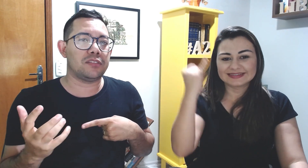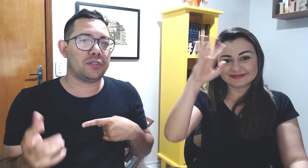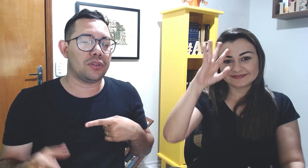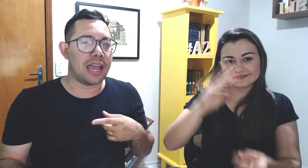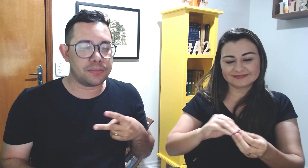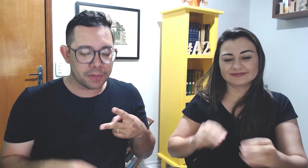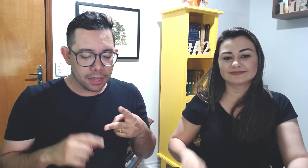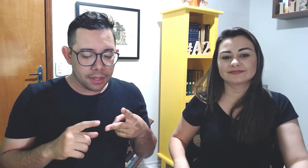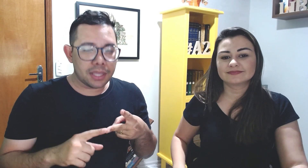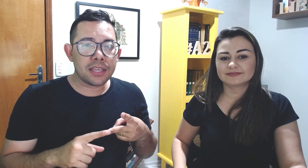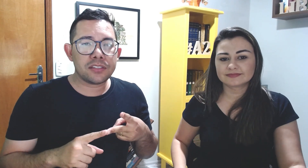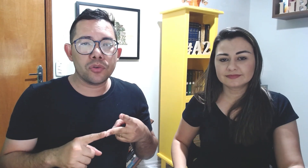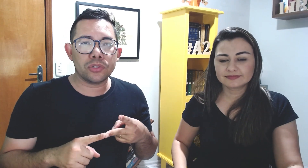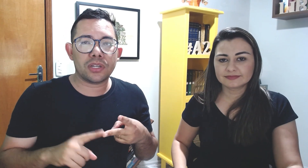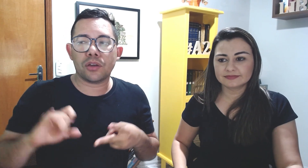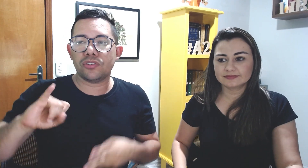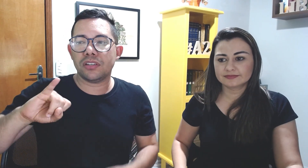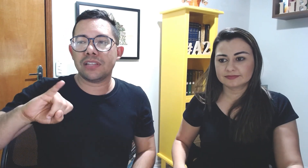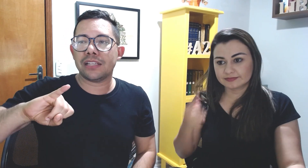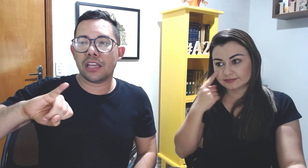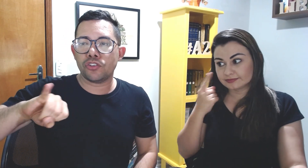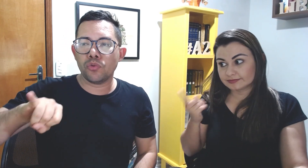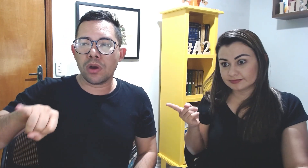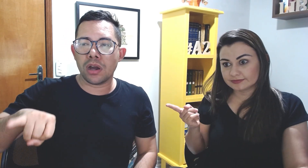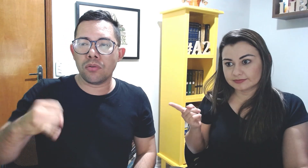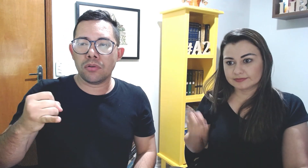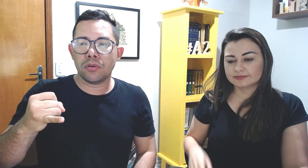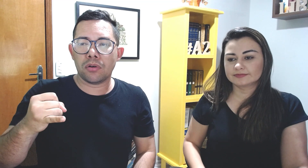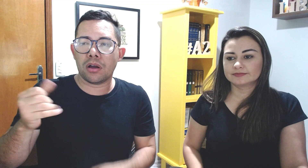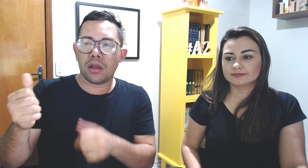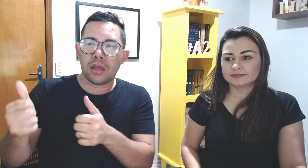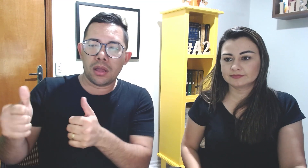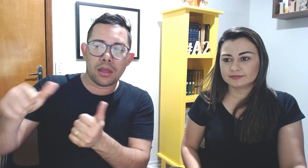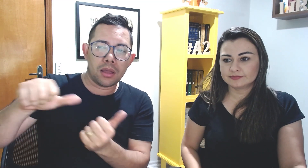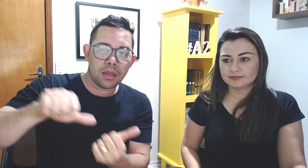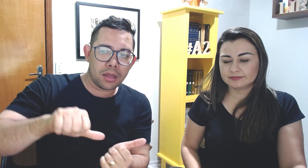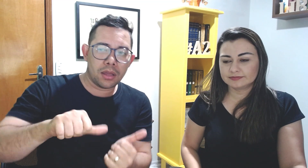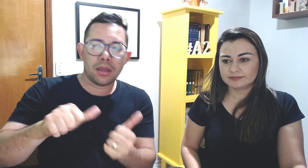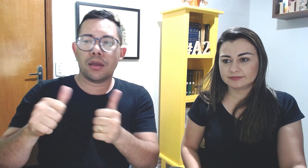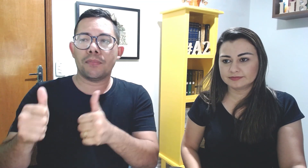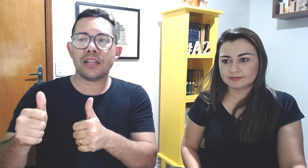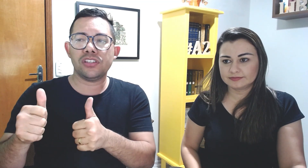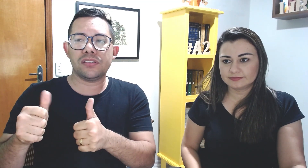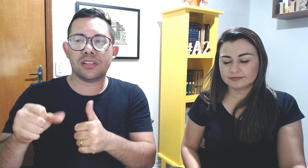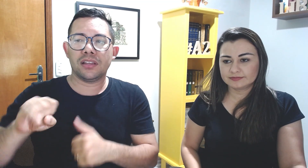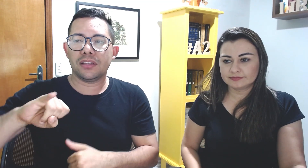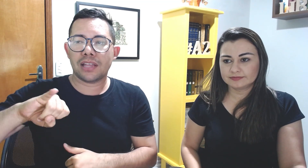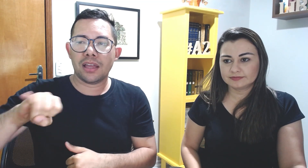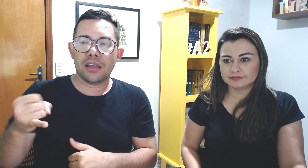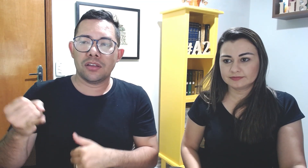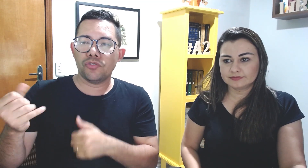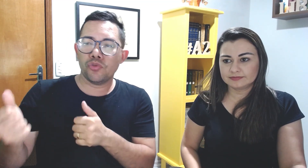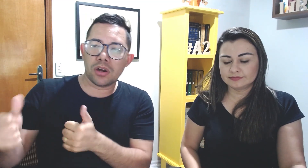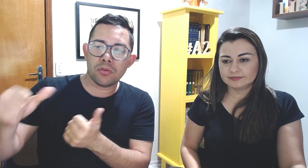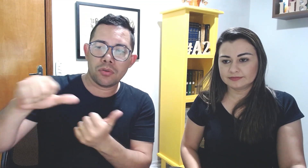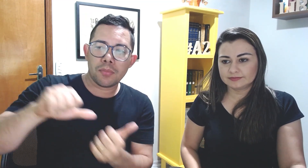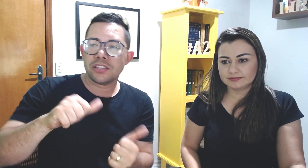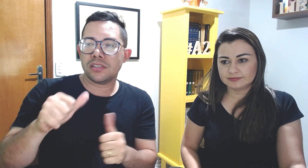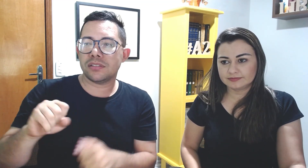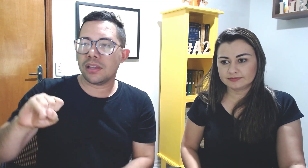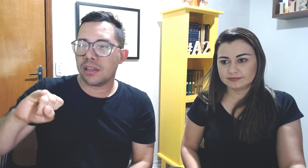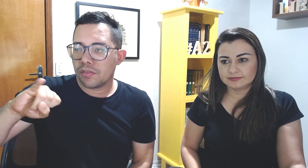for falar desse personagem. Tem esse outro que é utilizado, é João, ó, Batista, tá?